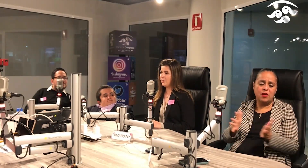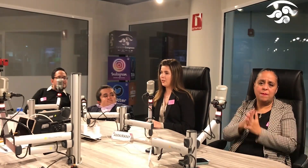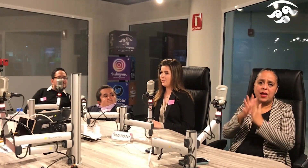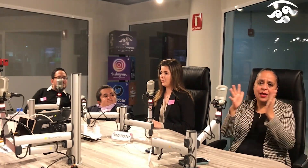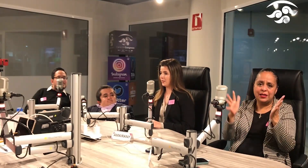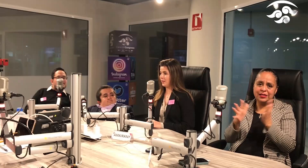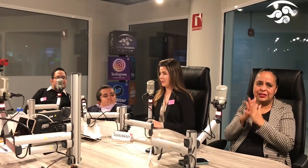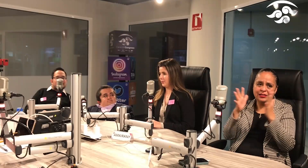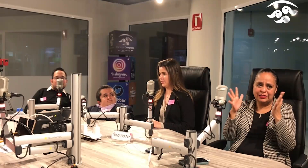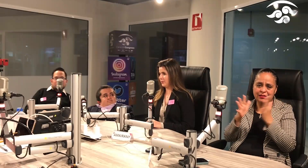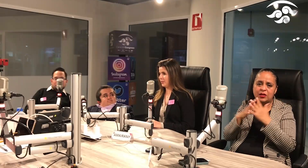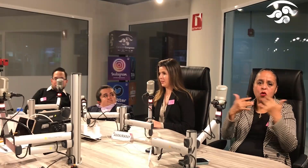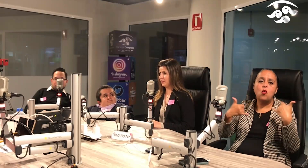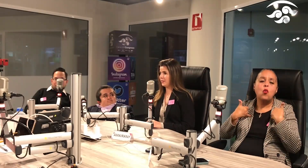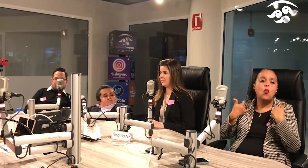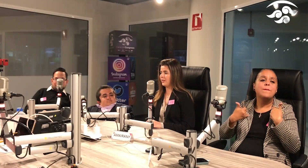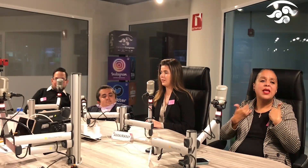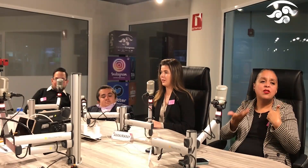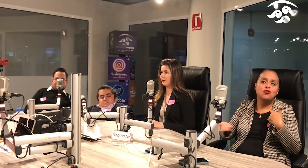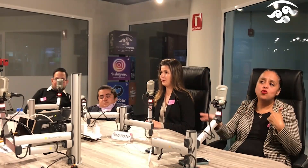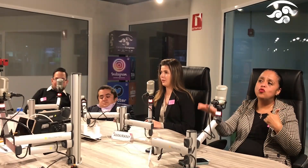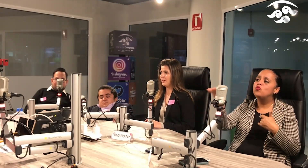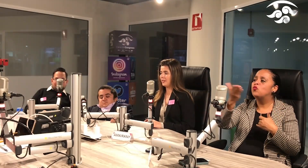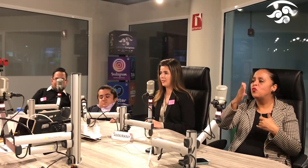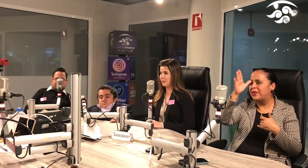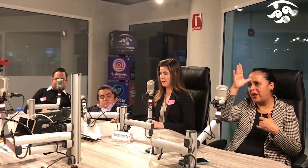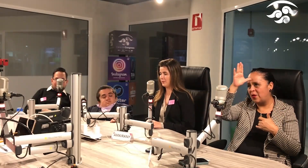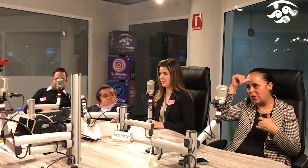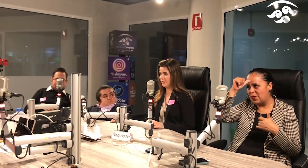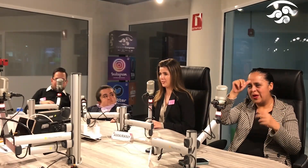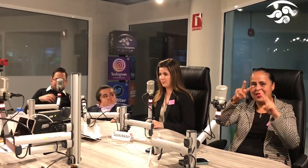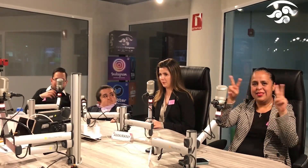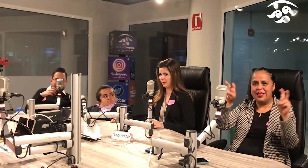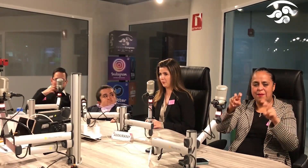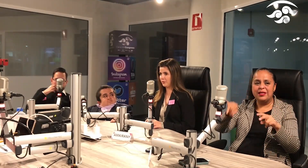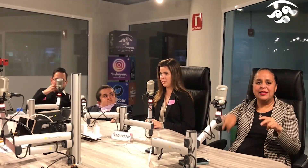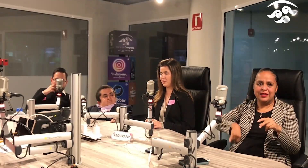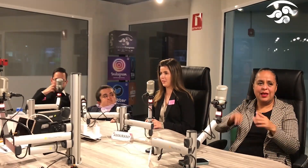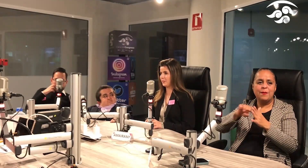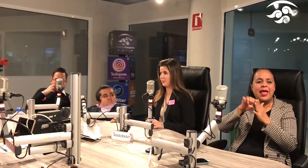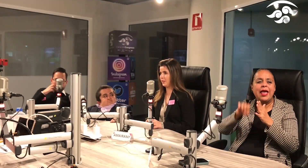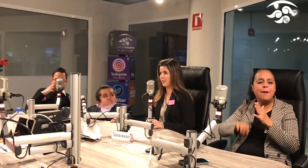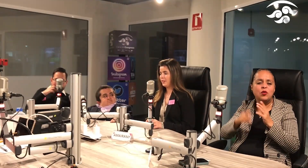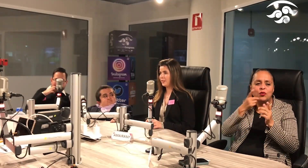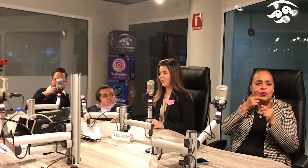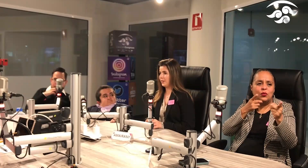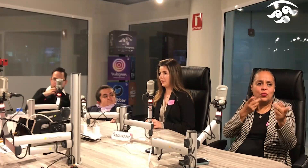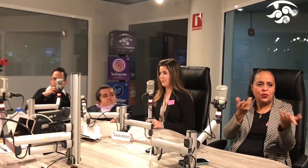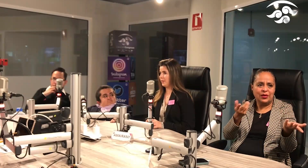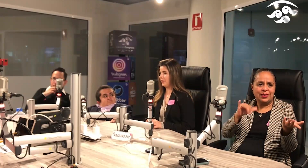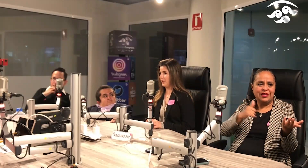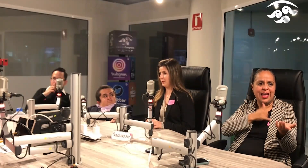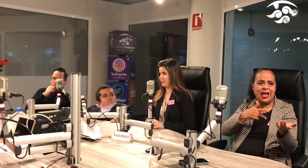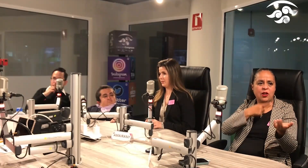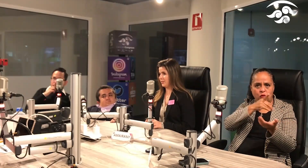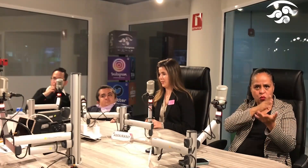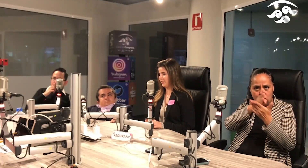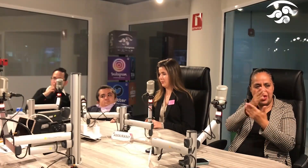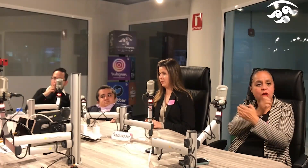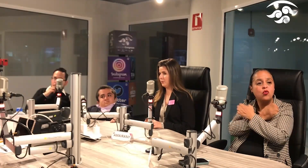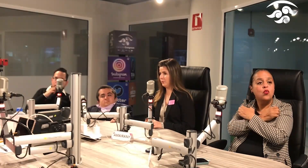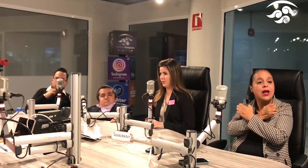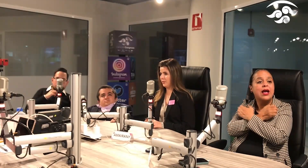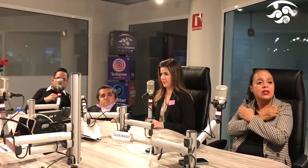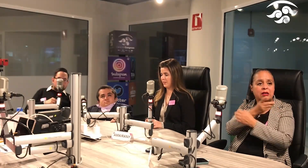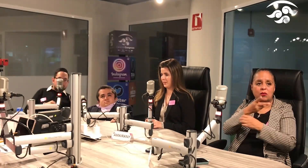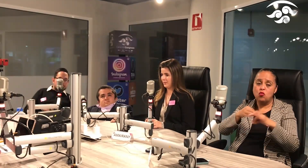de la juventud de acuerdo al tema que nos interesa. Por ejemplo, en ese caso que Yareni vaya a la de educación estaría como